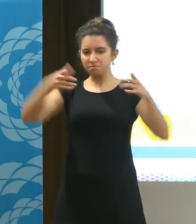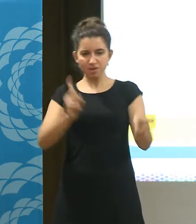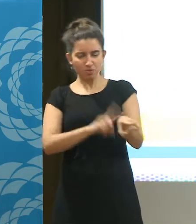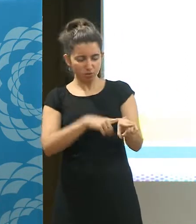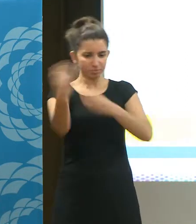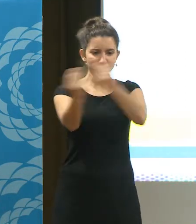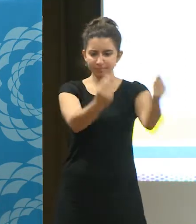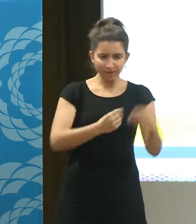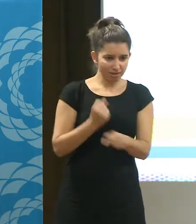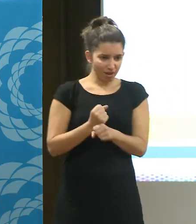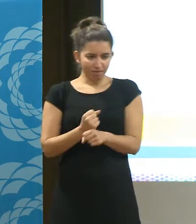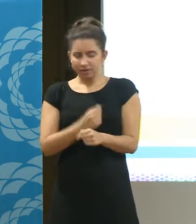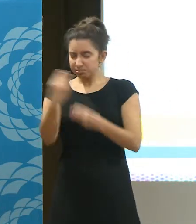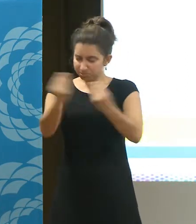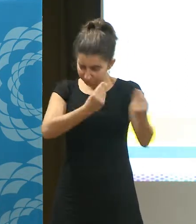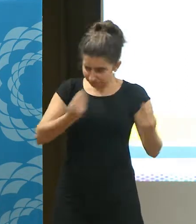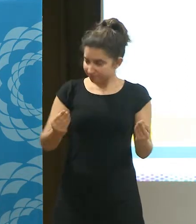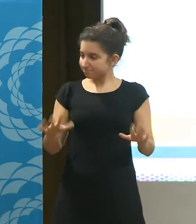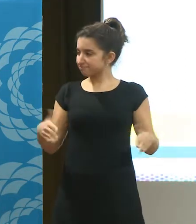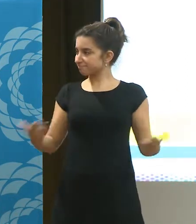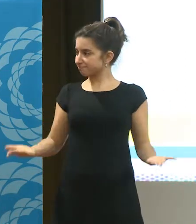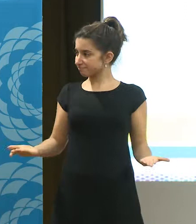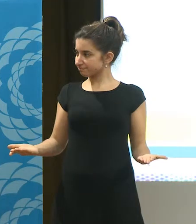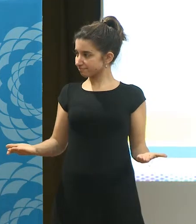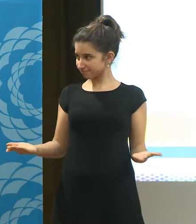falta, porque no somos pocos.